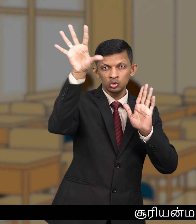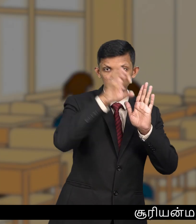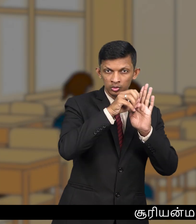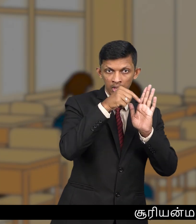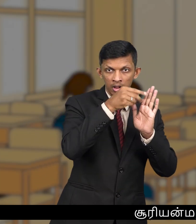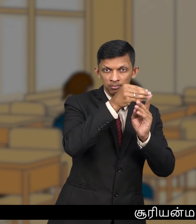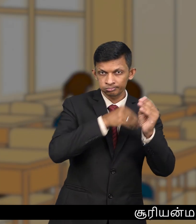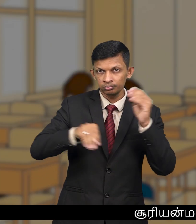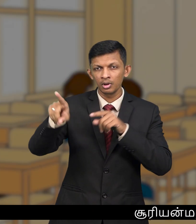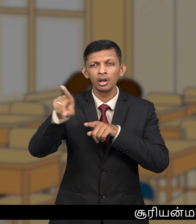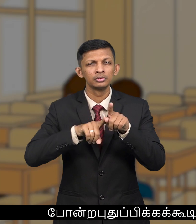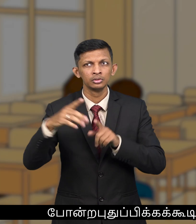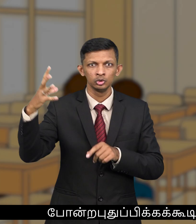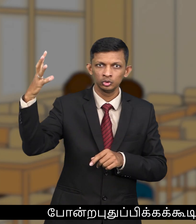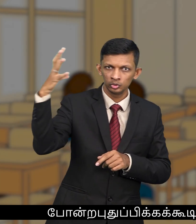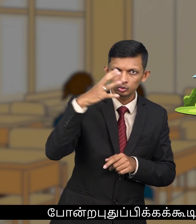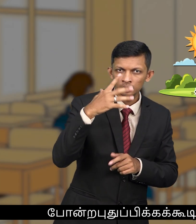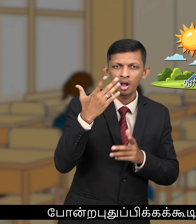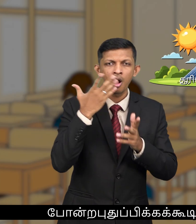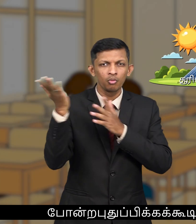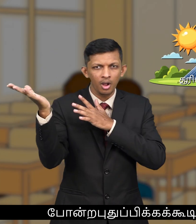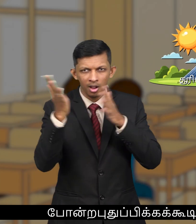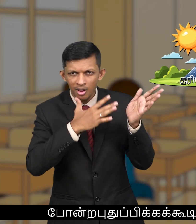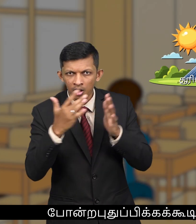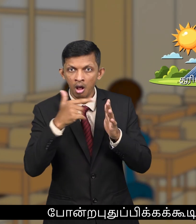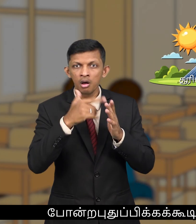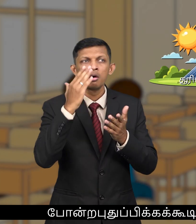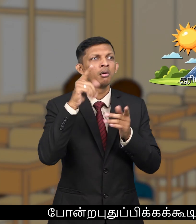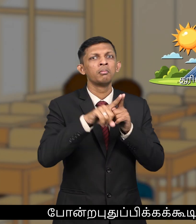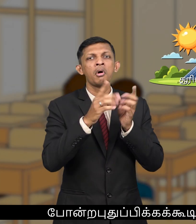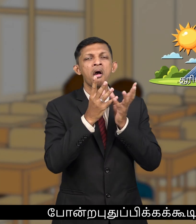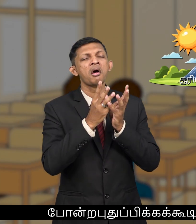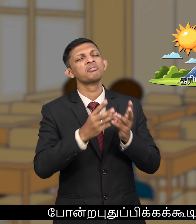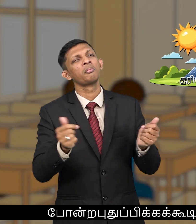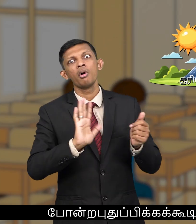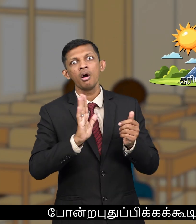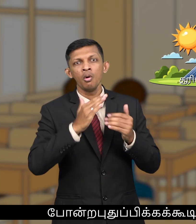சூரியன் மற்றும் காற்று போன்ற புதுப்பிக்கக்கூடிய வளங்கள் எப்போதும் குறையாது.